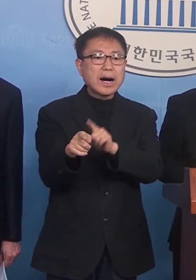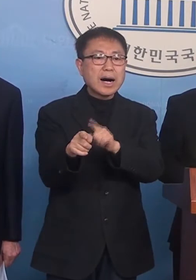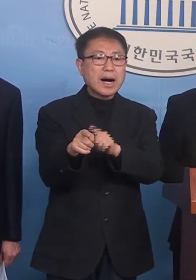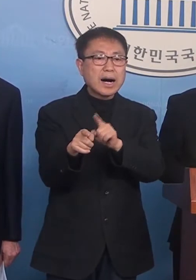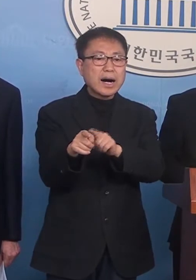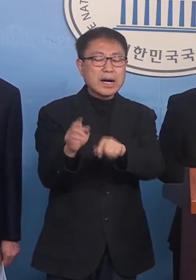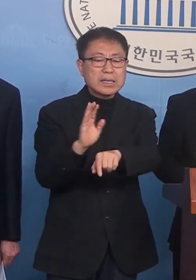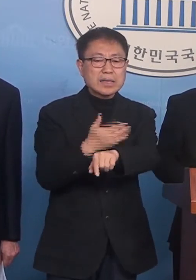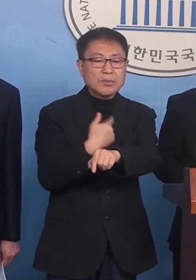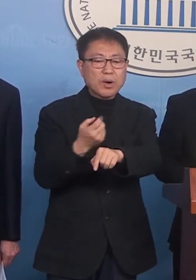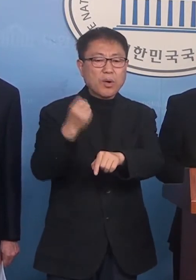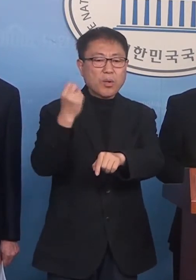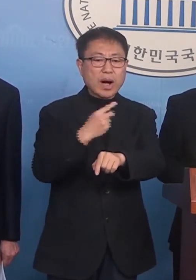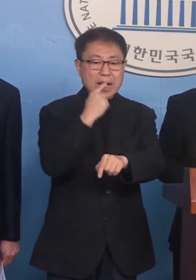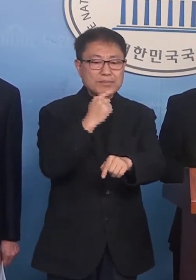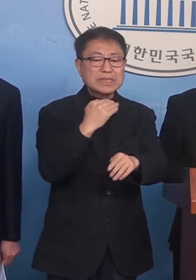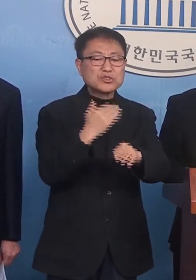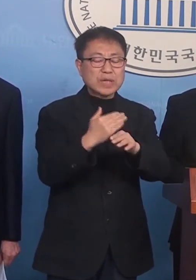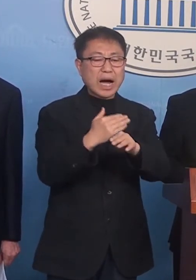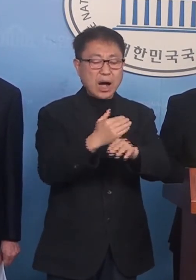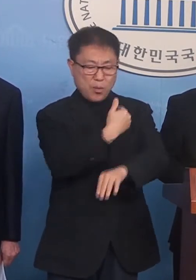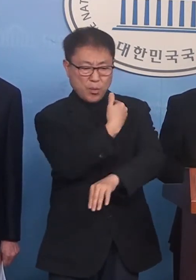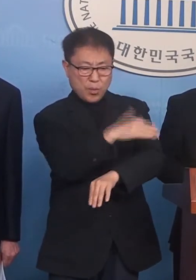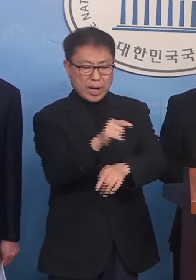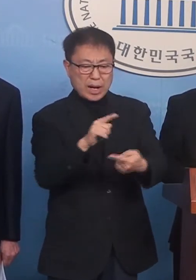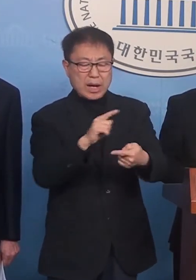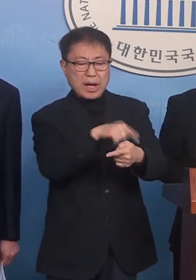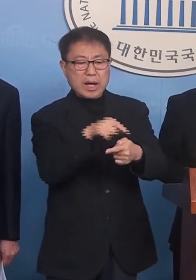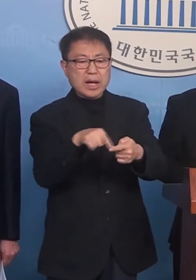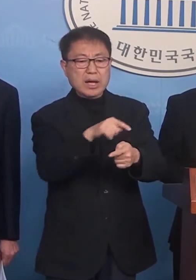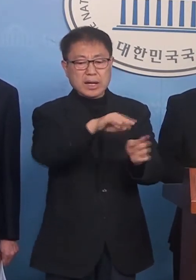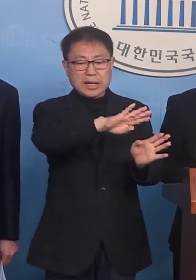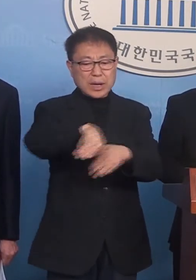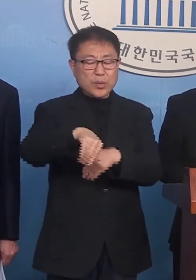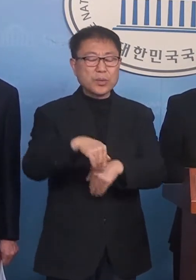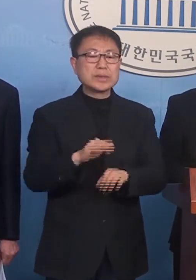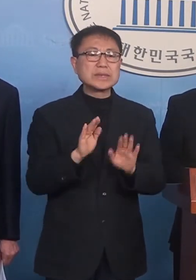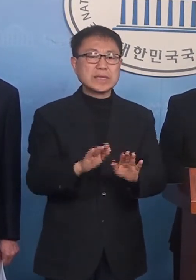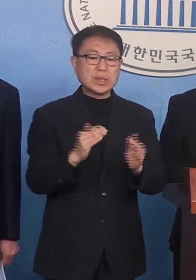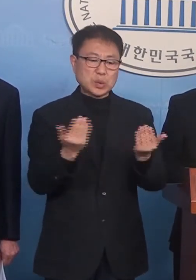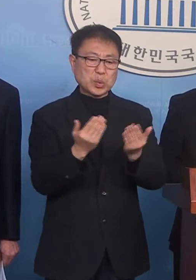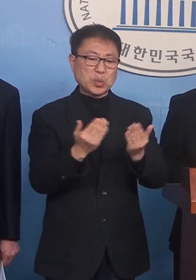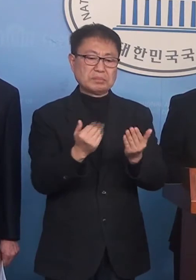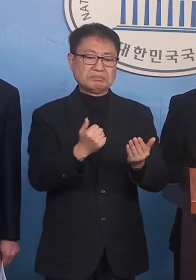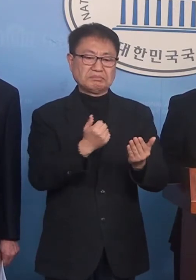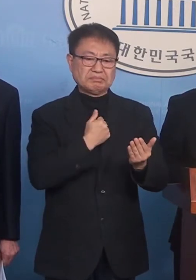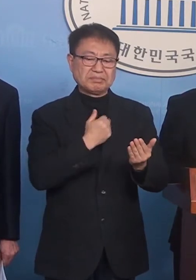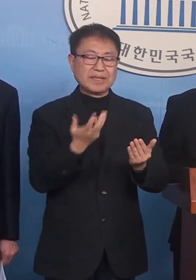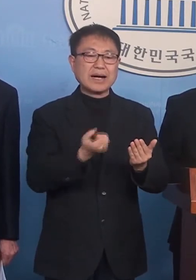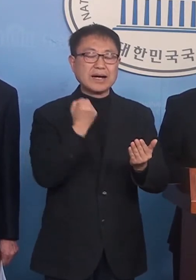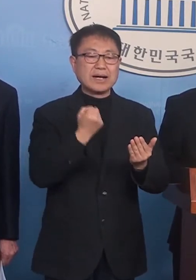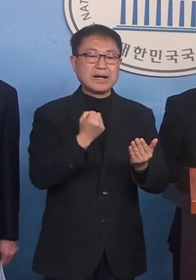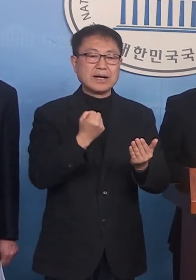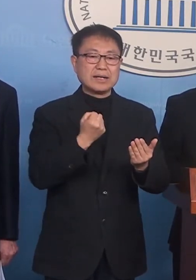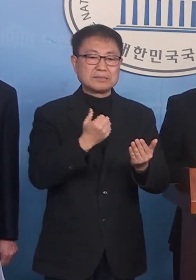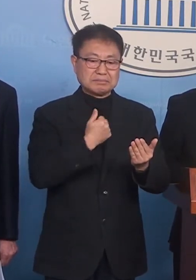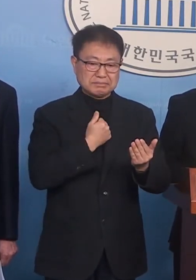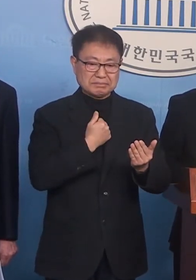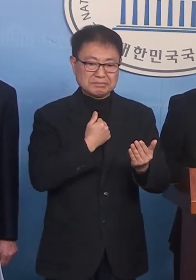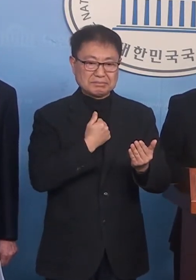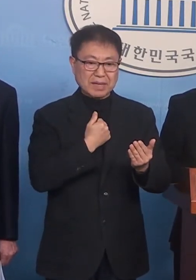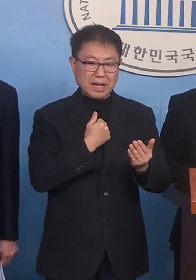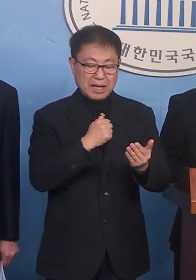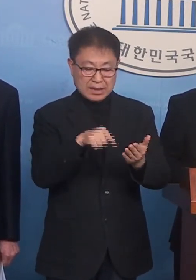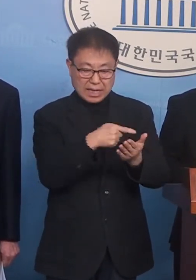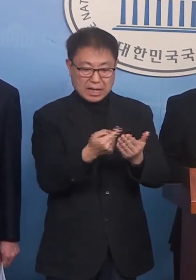적폐와 더불어민주당이 외면한 적체를 깨고 이제 노동이 당당하고 정당하게 대가를